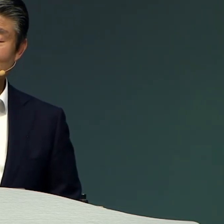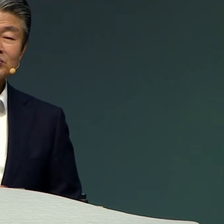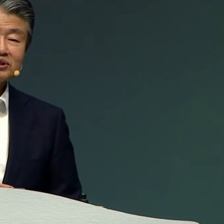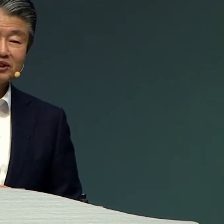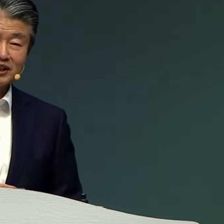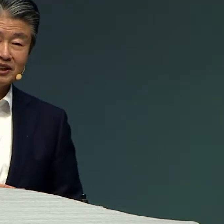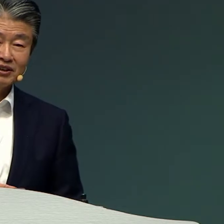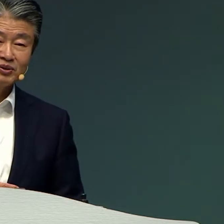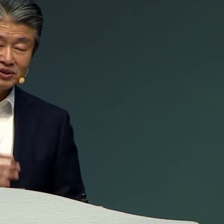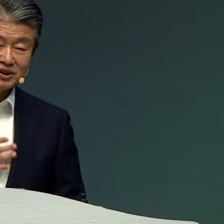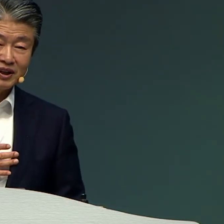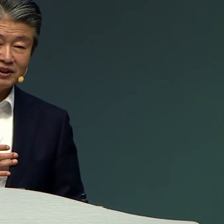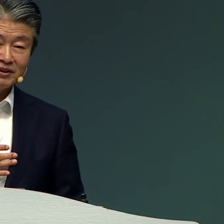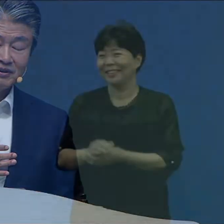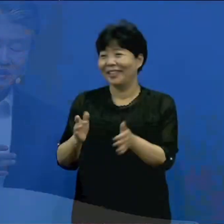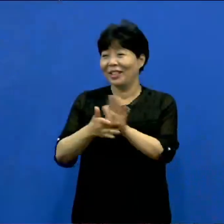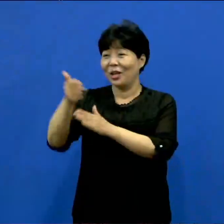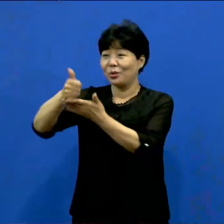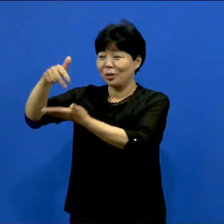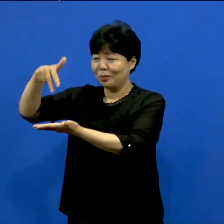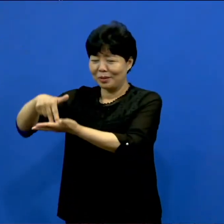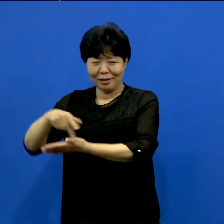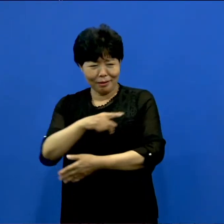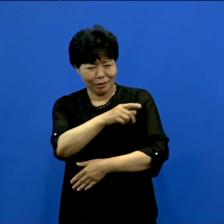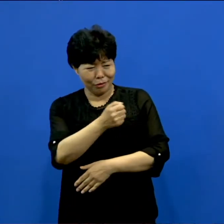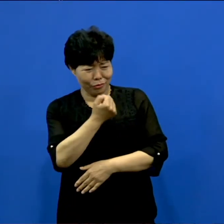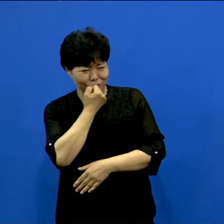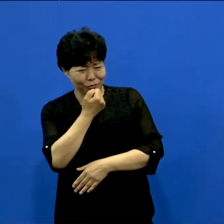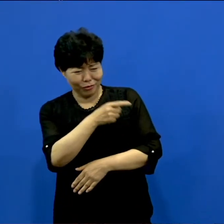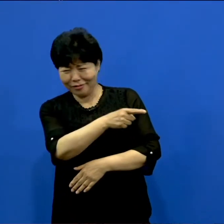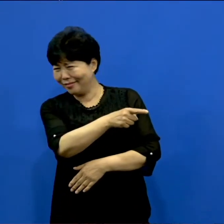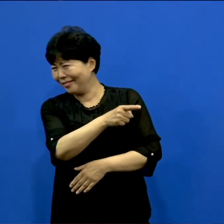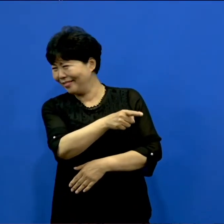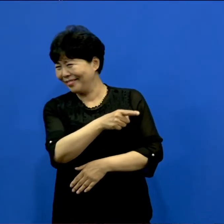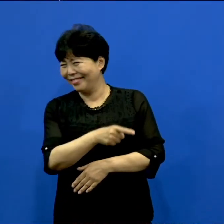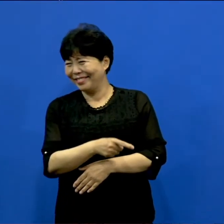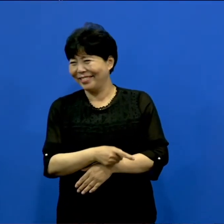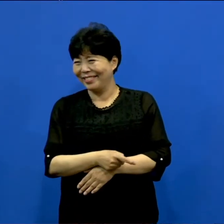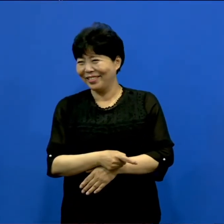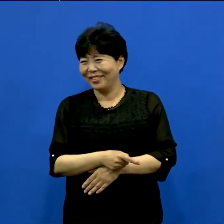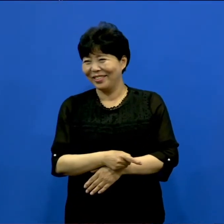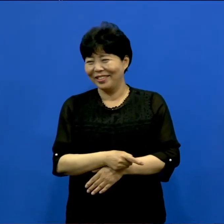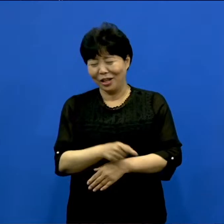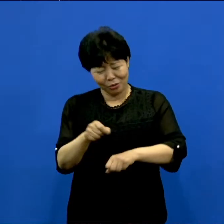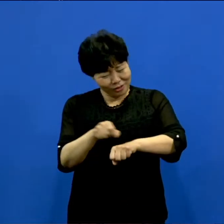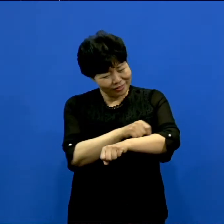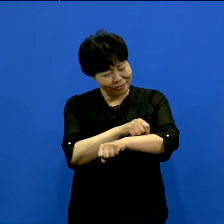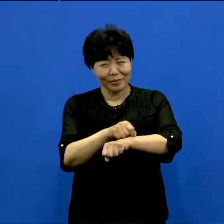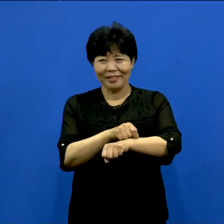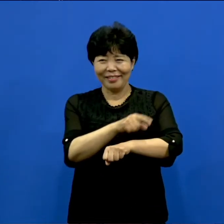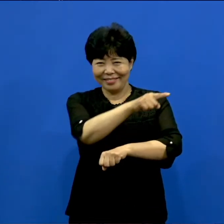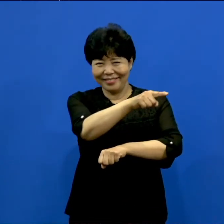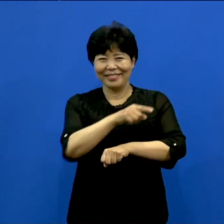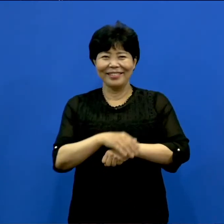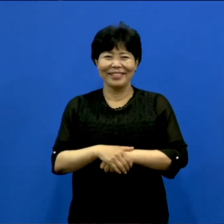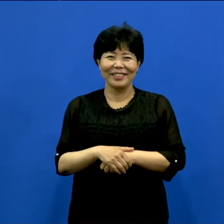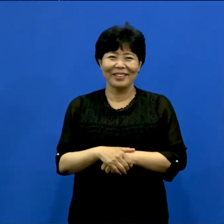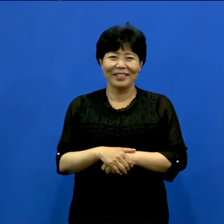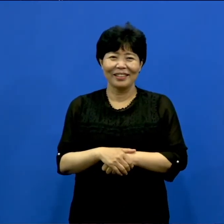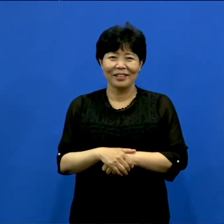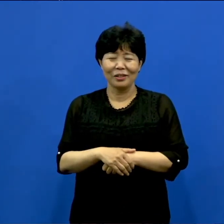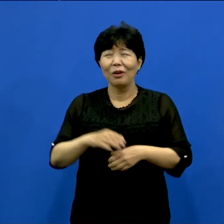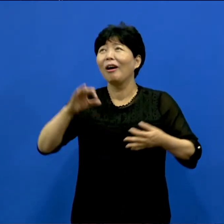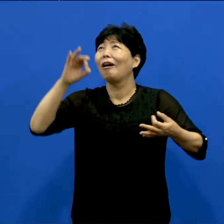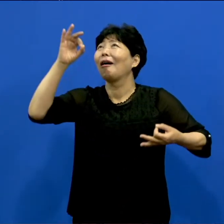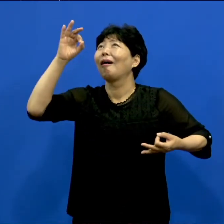예수님이 참 웃었던 것 같아요. 웃었을 것 같아요. 이 친구 참 재밌는 친구다. 특이한 생각을 하는구나. 그냥 가만히 있지